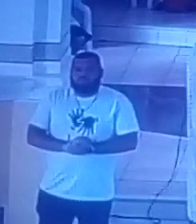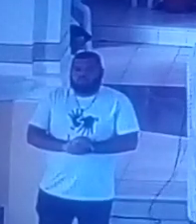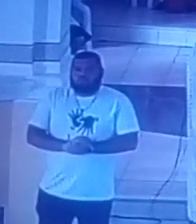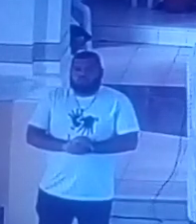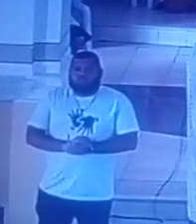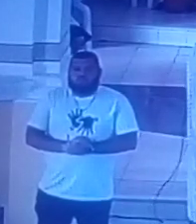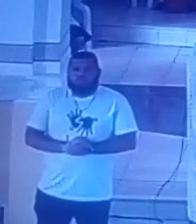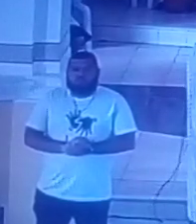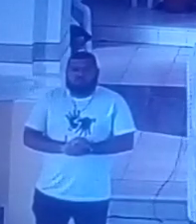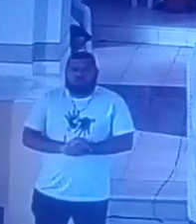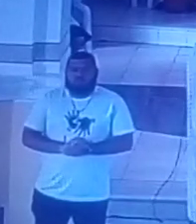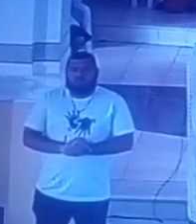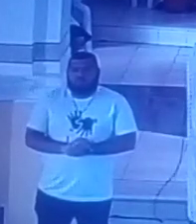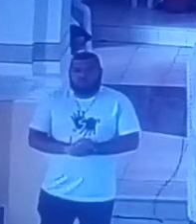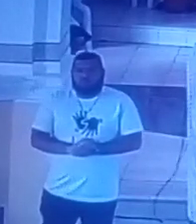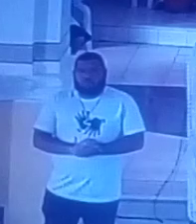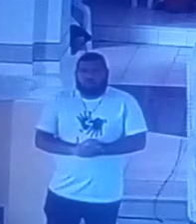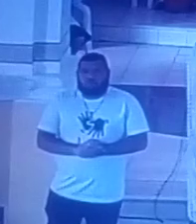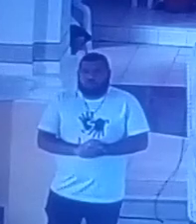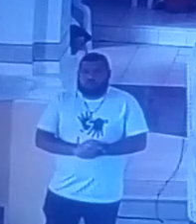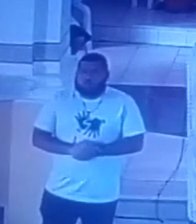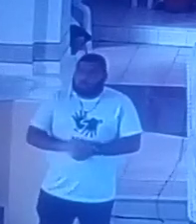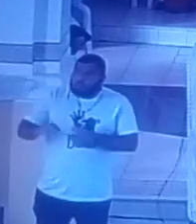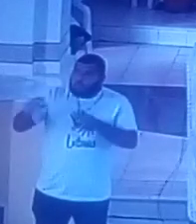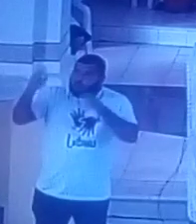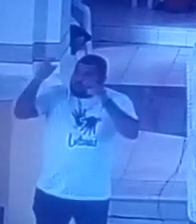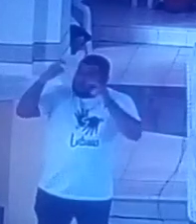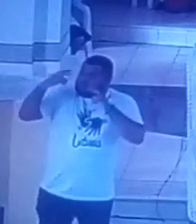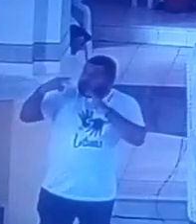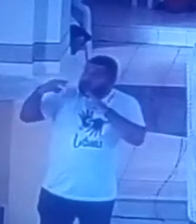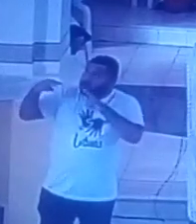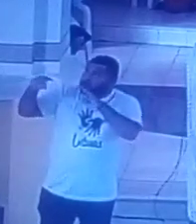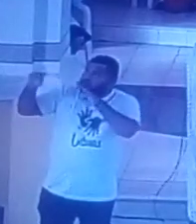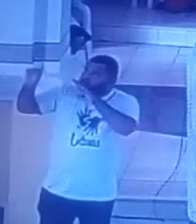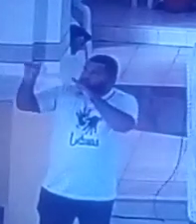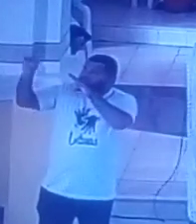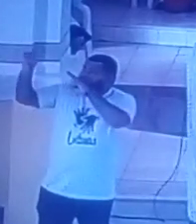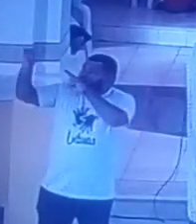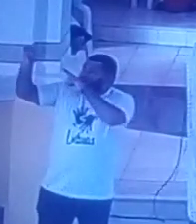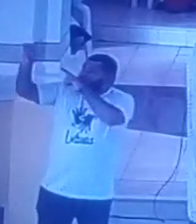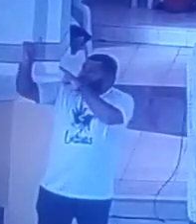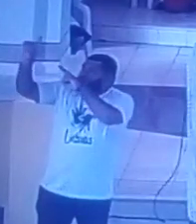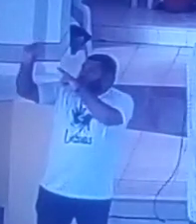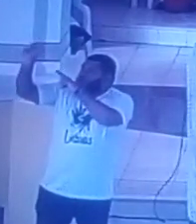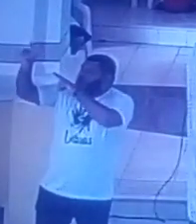os nossos olhos estão fitos no